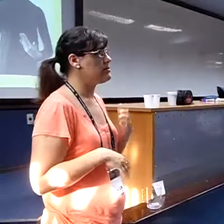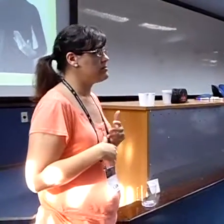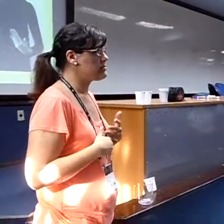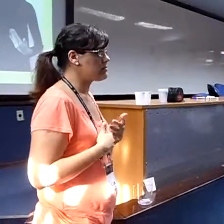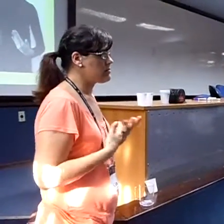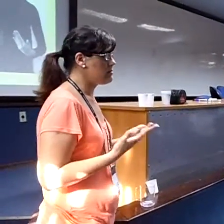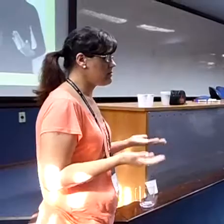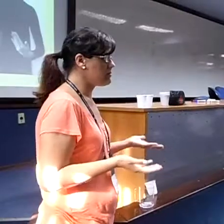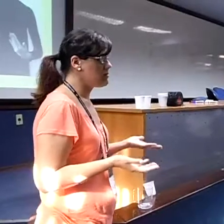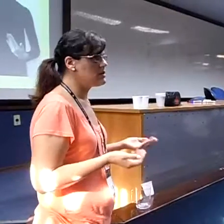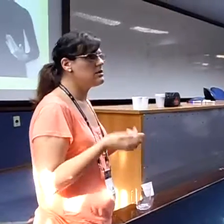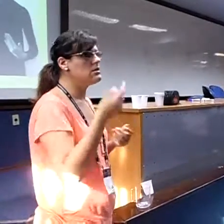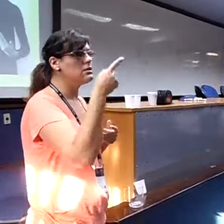o sinal de cada um.